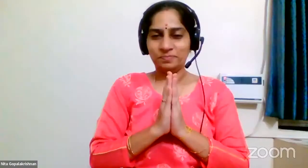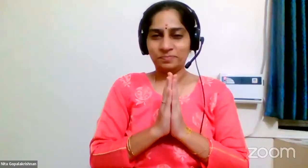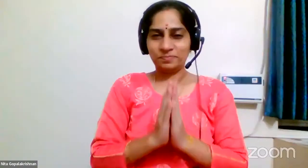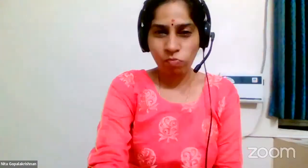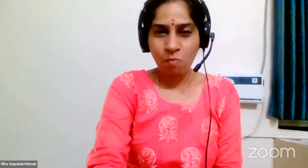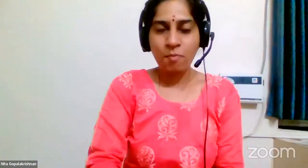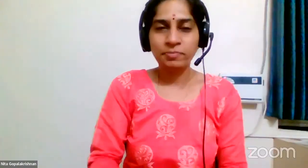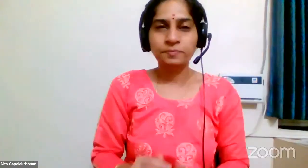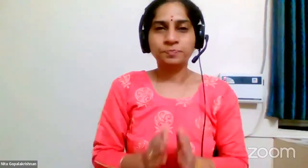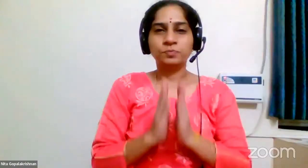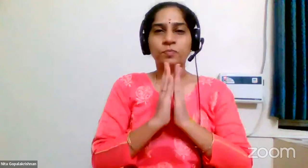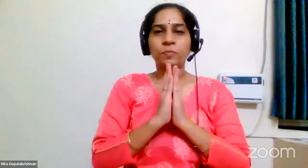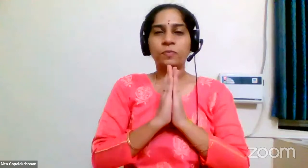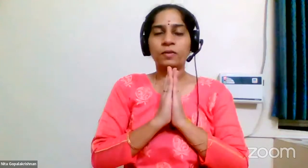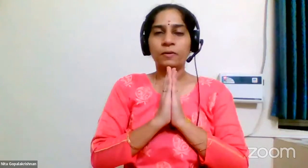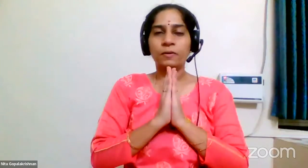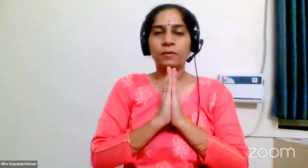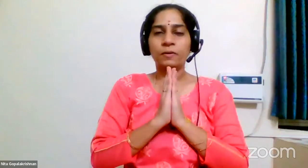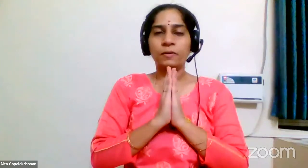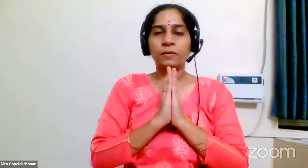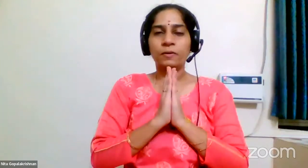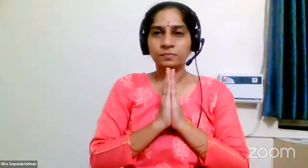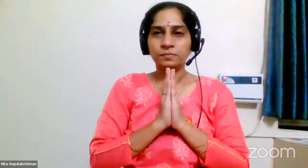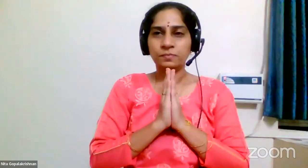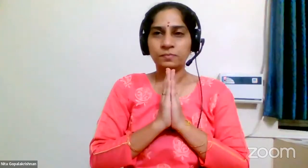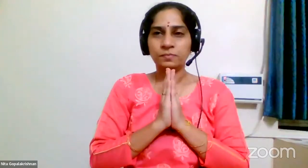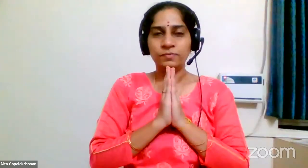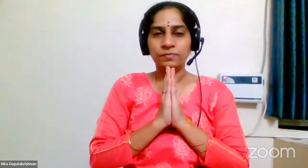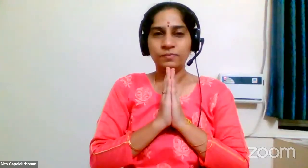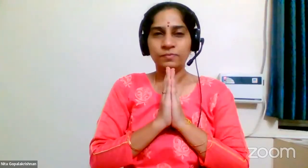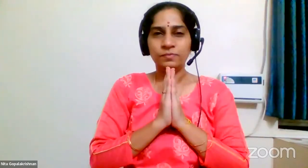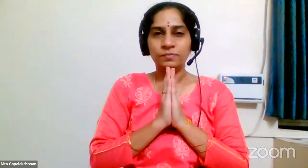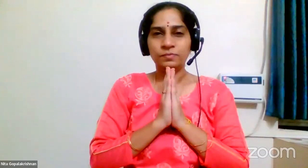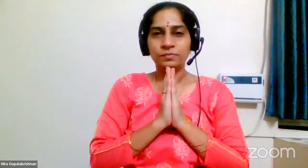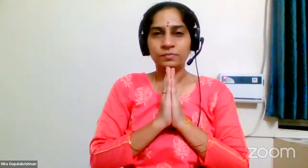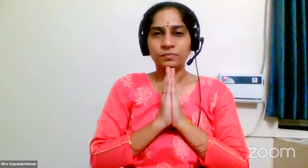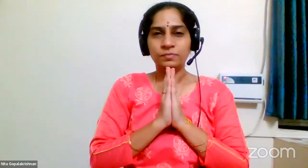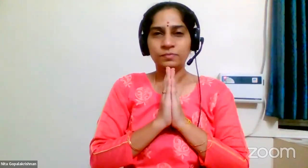ओम अज्ञान निरांधस्य ज्ञानांजन शलाकाय तत्सर्वं